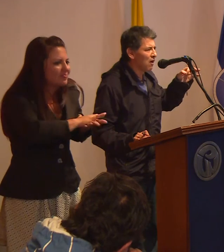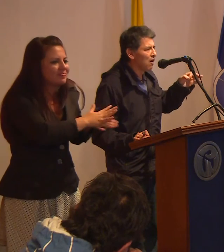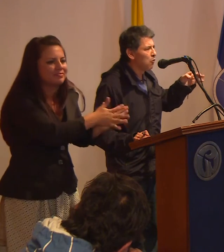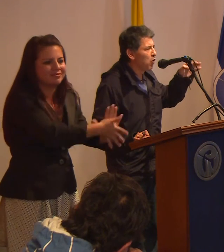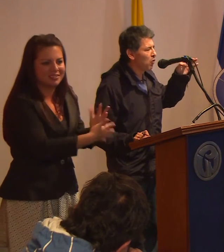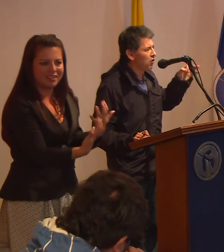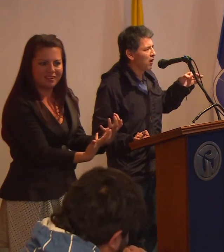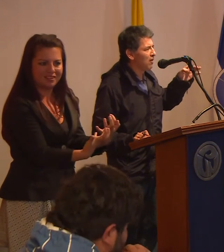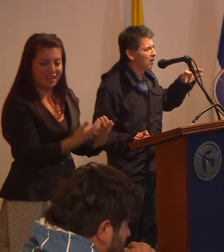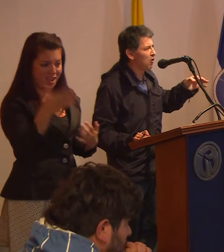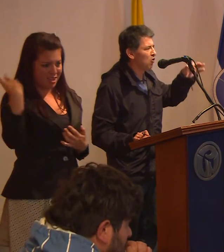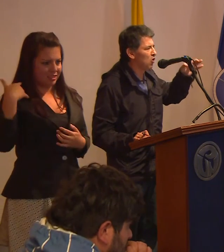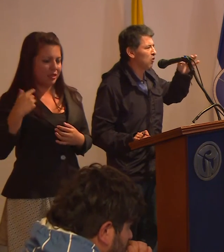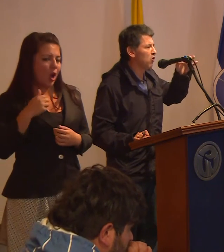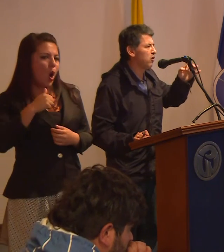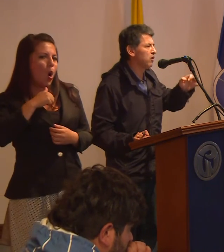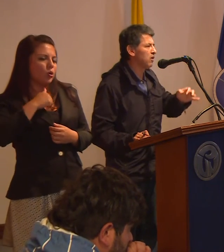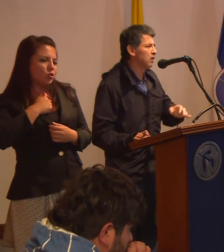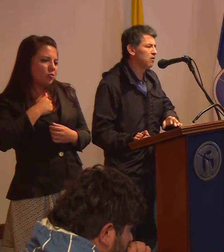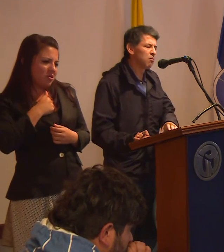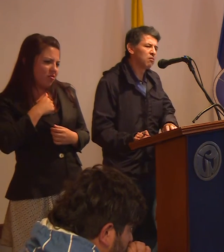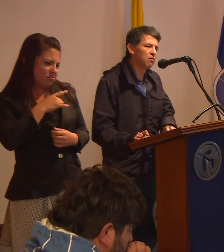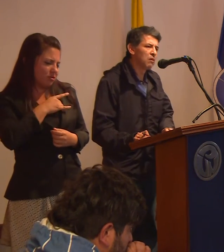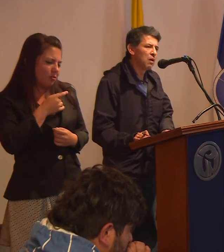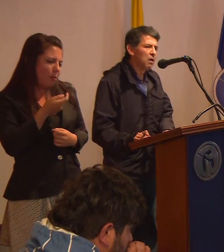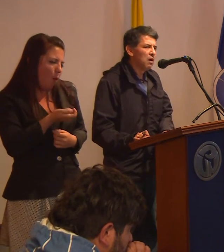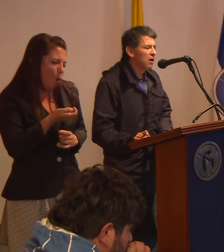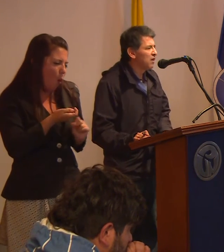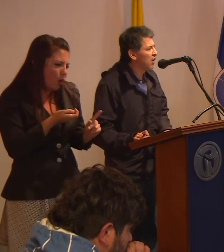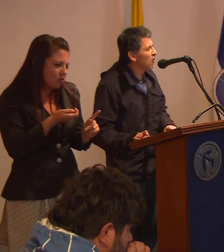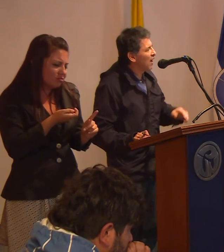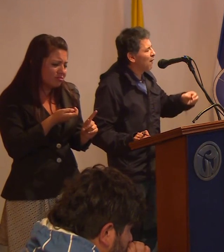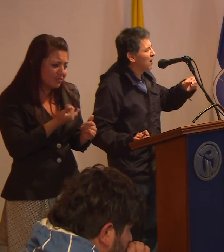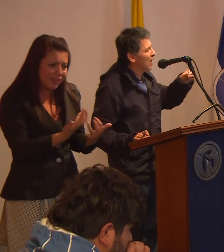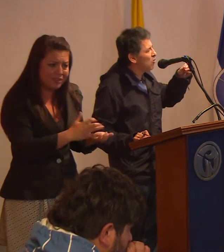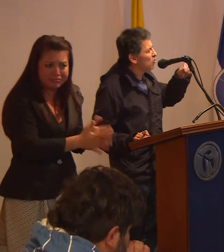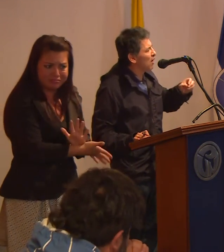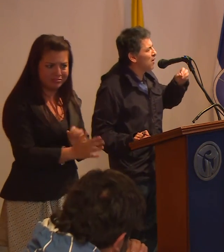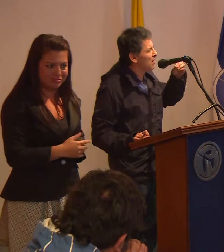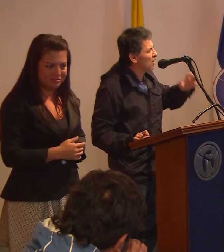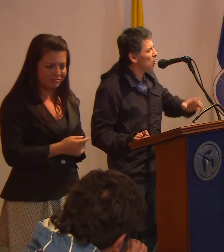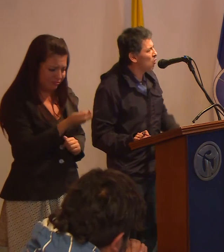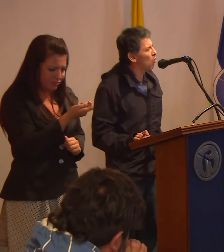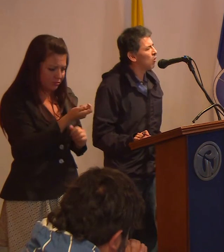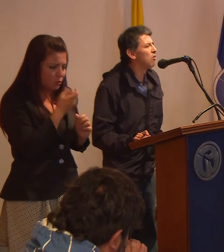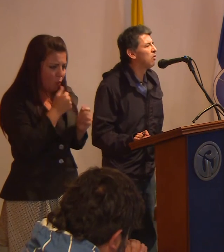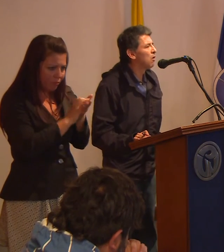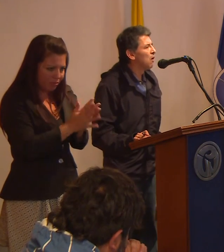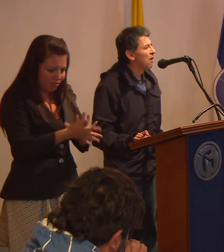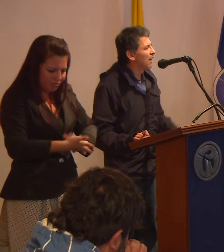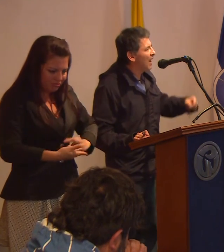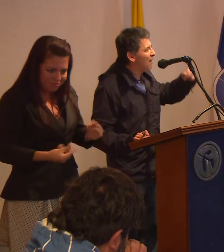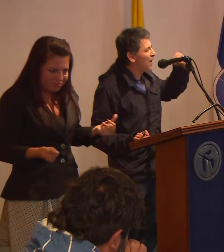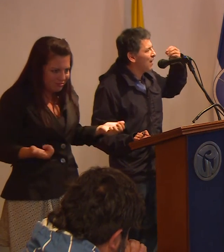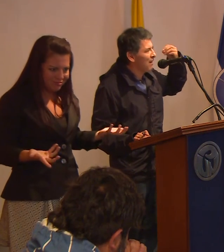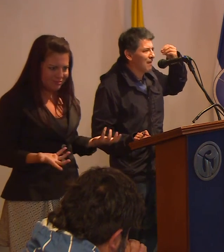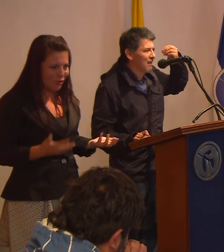vez pudimos haber tenido de autonomía universitaria. Es que nos reglamenta absolutamente todo.